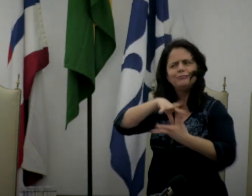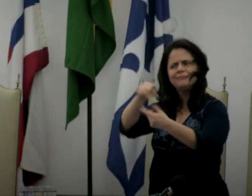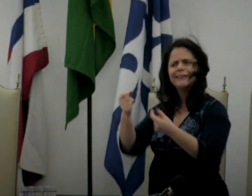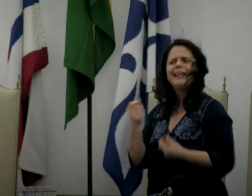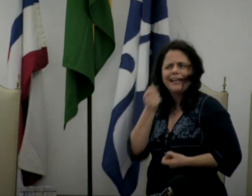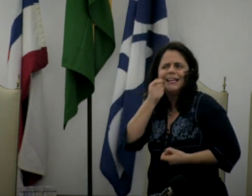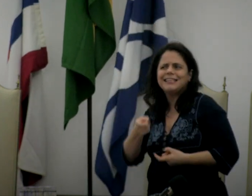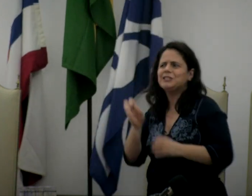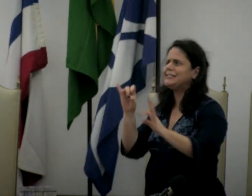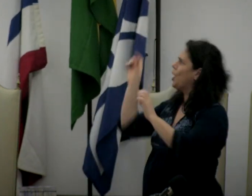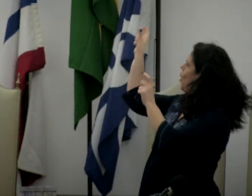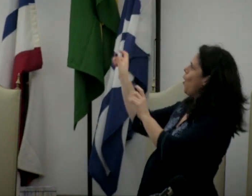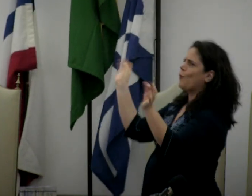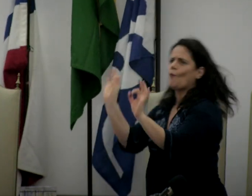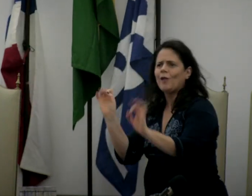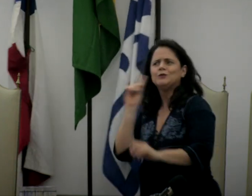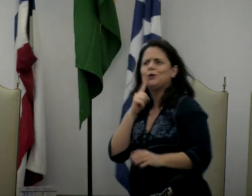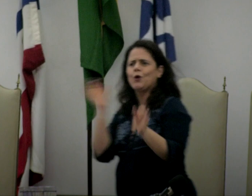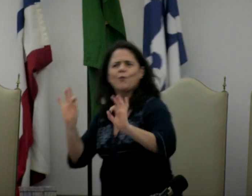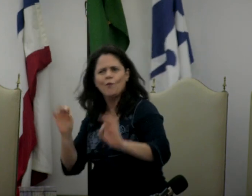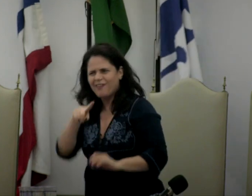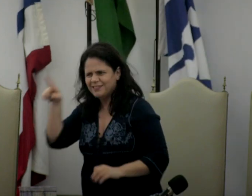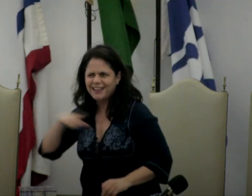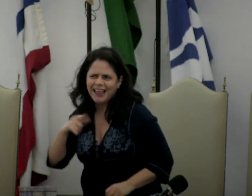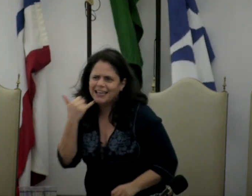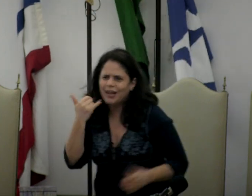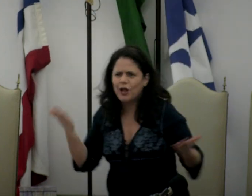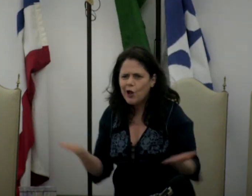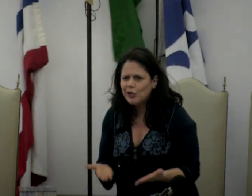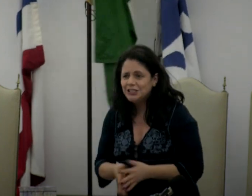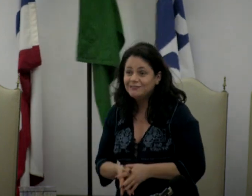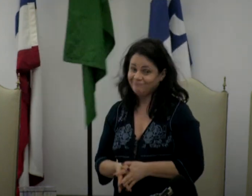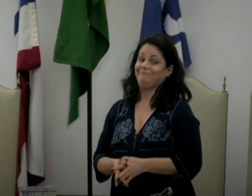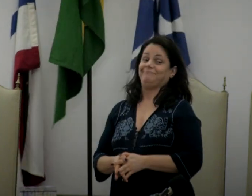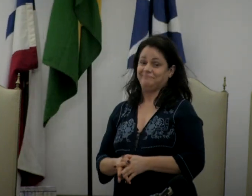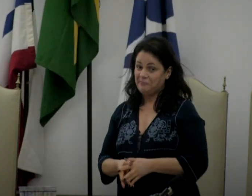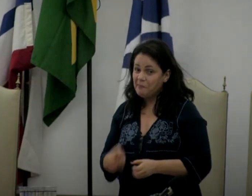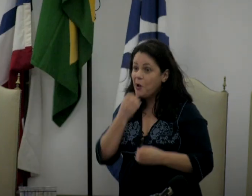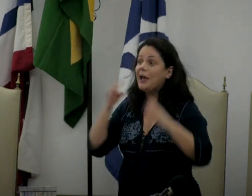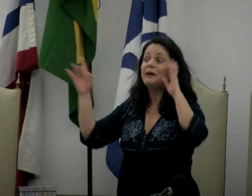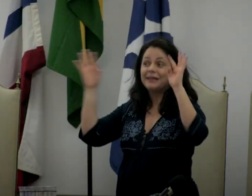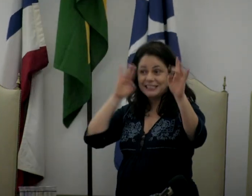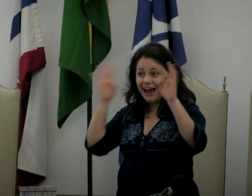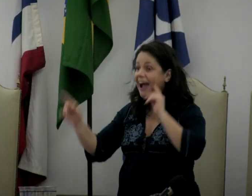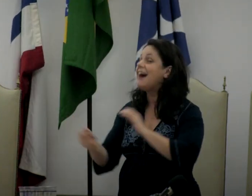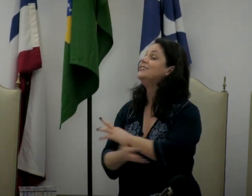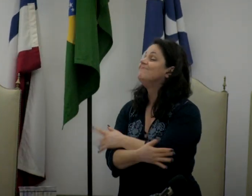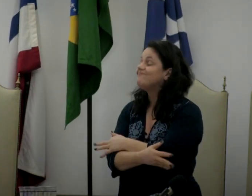Mas nós, enquanto surdos, não utilizamos essa tecnologia da mesma forma que vocês. Vocês têm telefone hoje? Olha só,